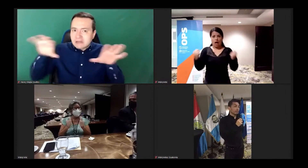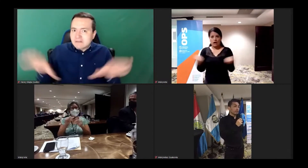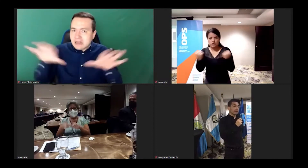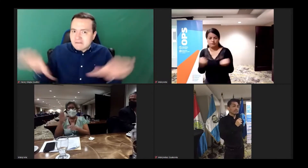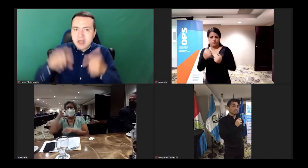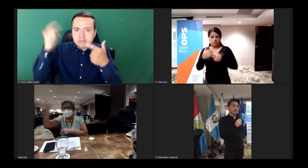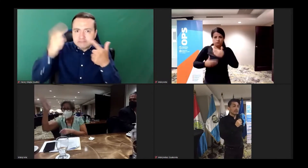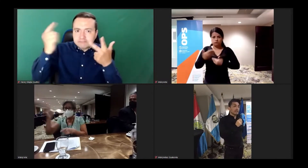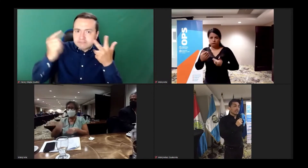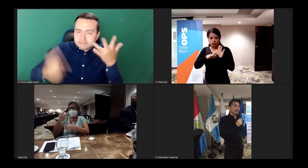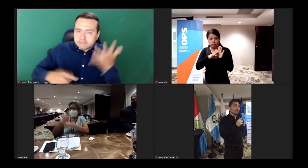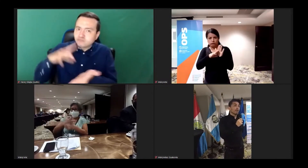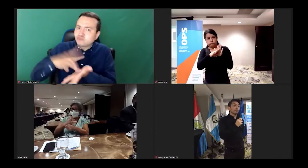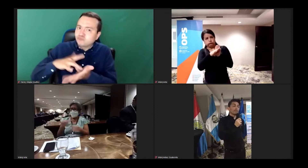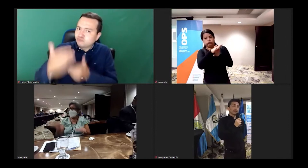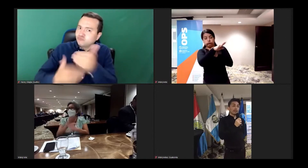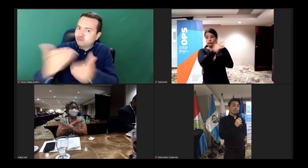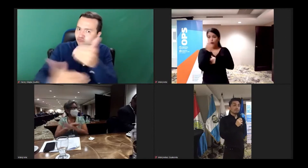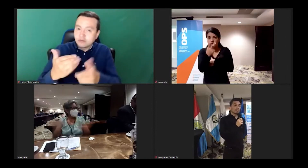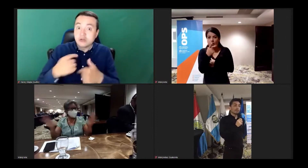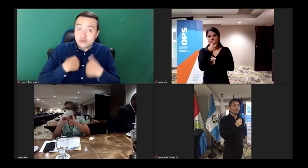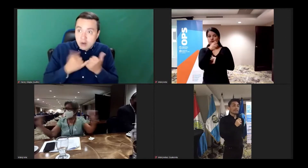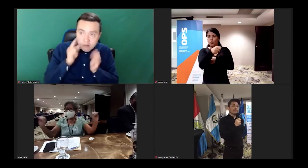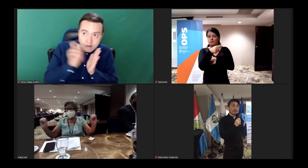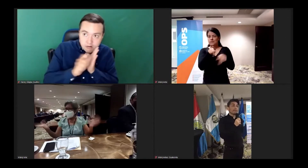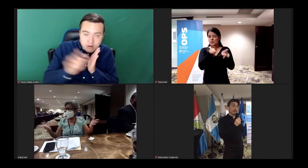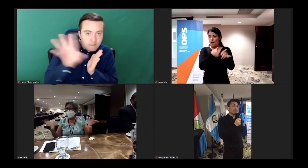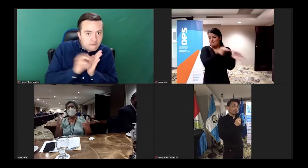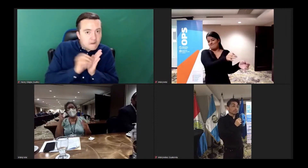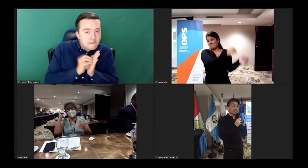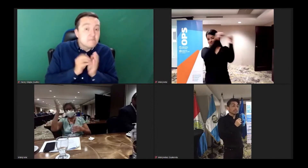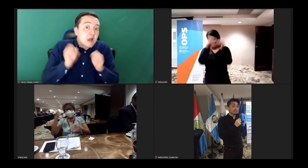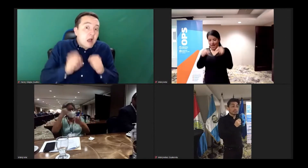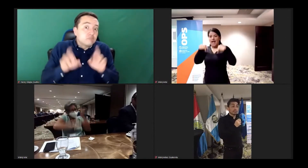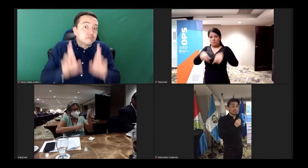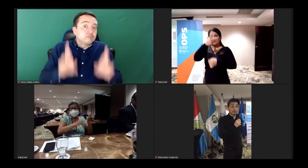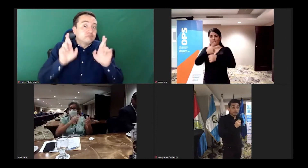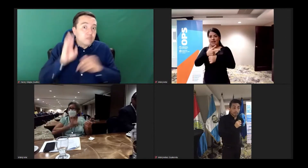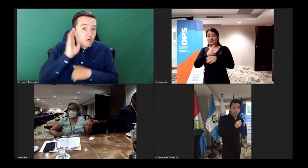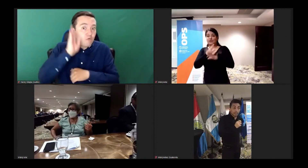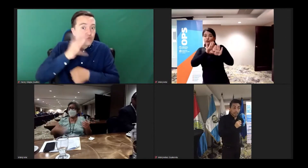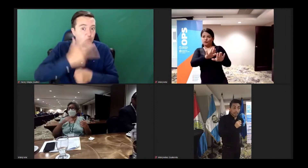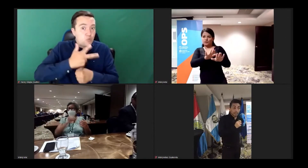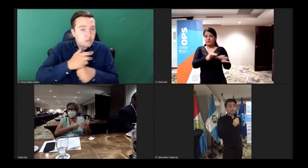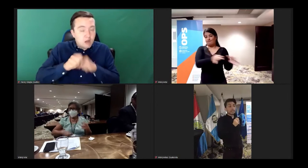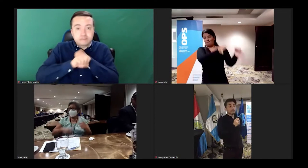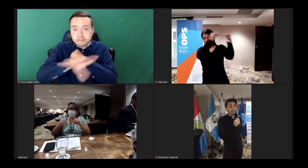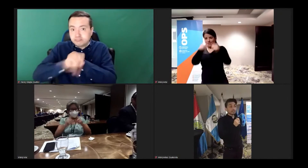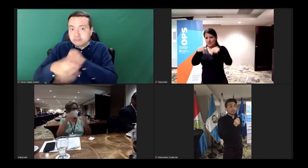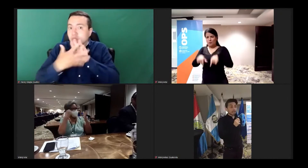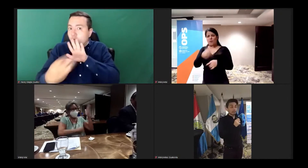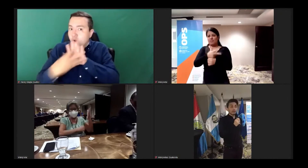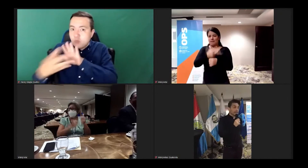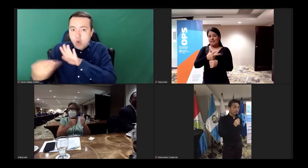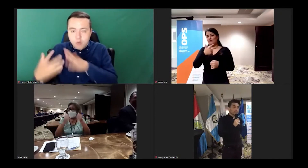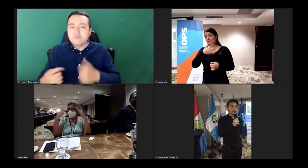todo lo que han avanzado y voy a copiarlo para que en un futuro en Guatemala podamos tener esto, porque no lo tenemos. Vamos a seguir luchando con